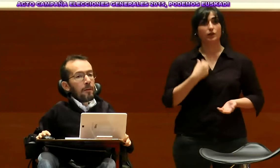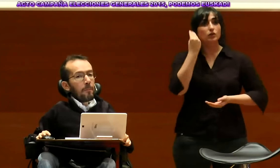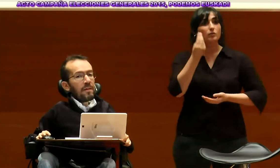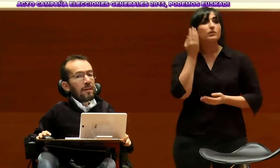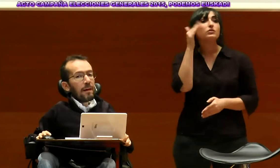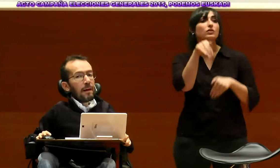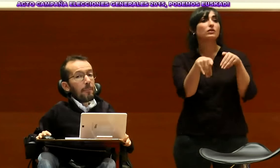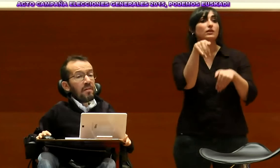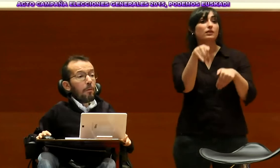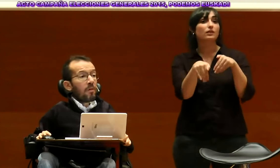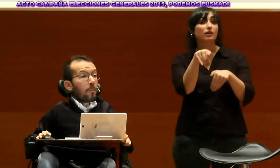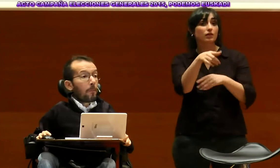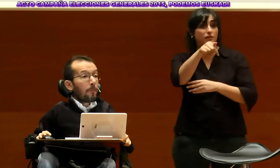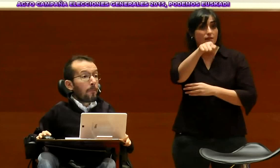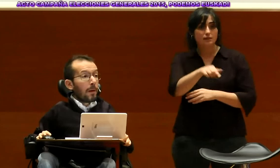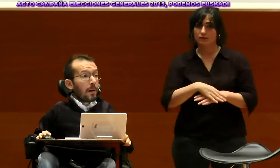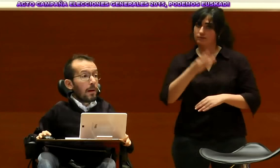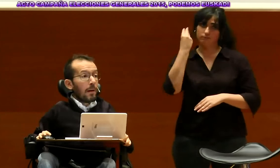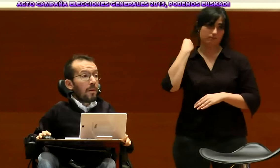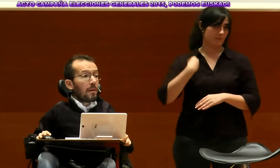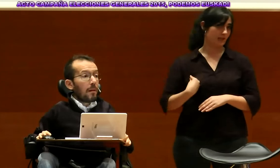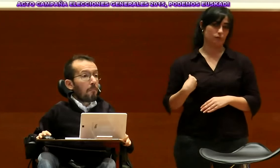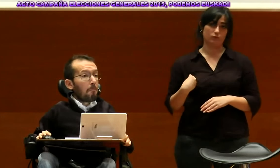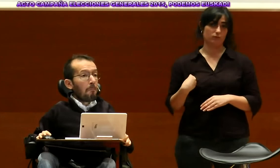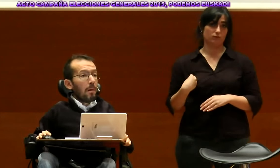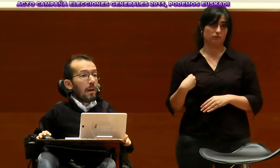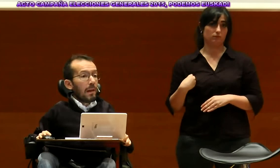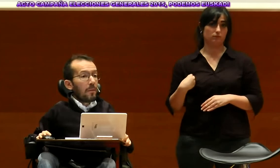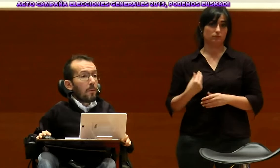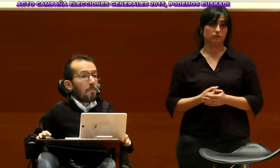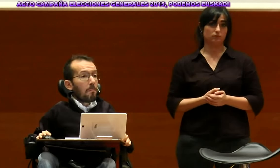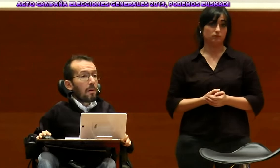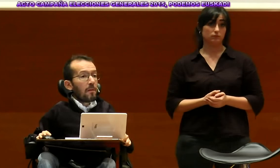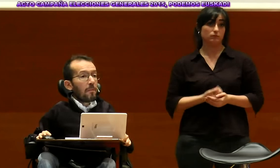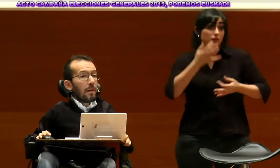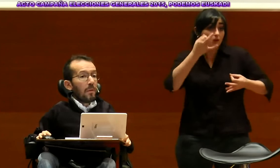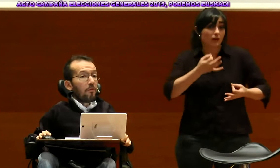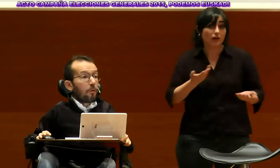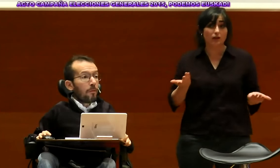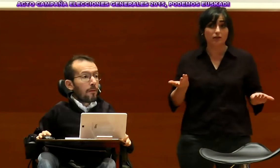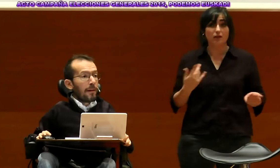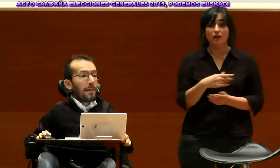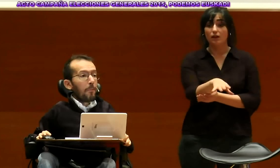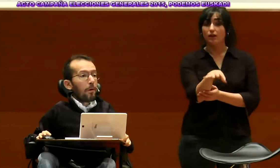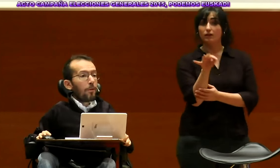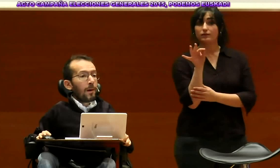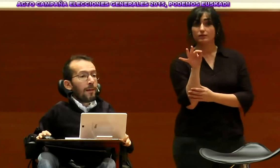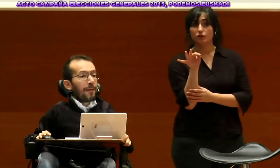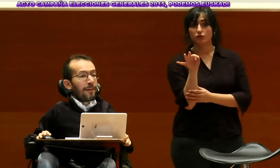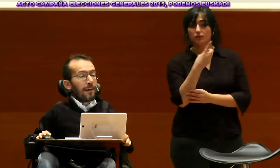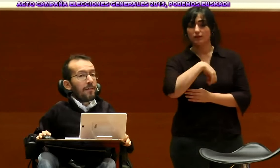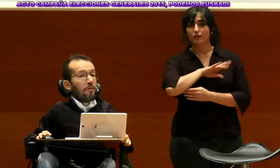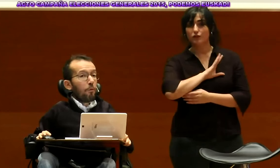elecciones pasa lo mismo. Realmente la elección es la decisión que tenemos que